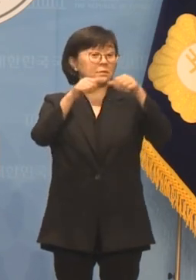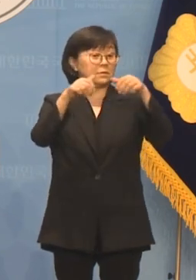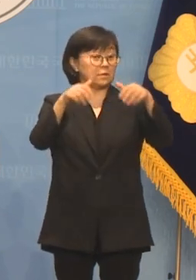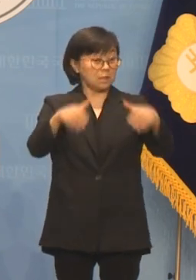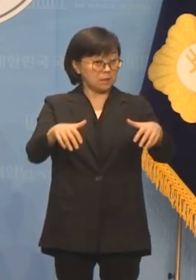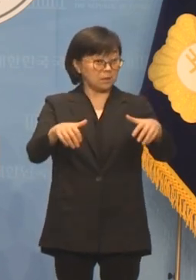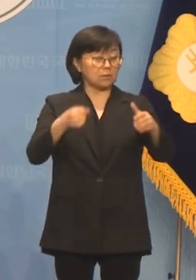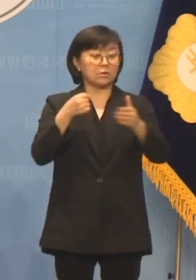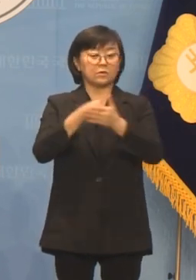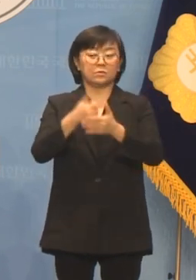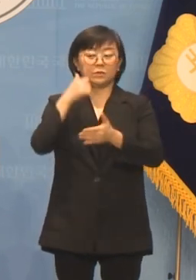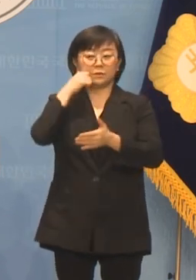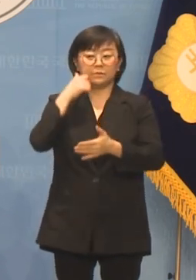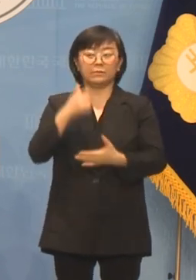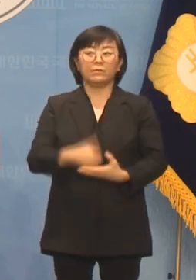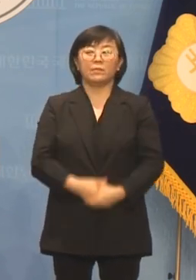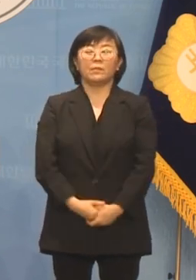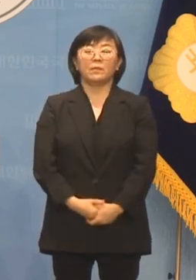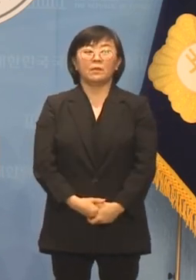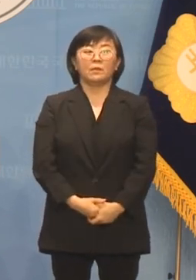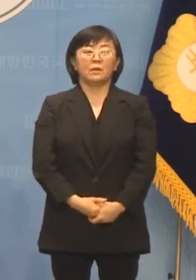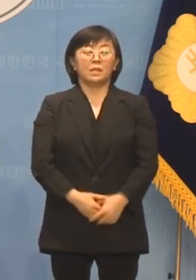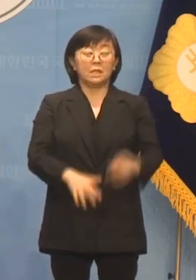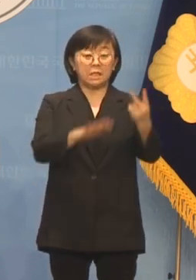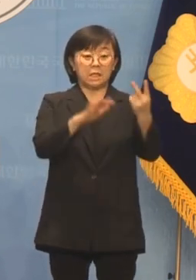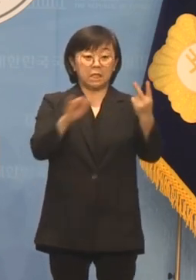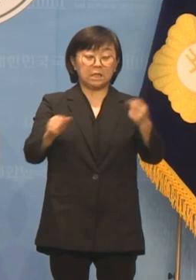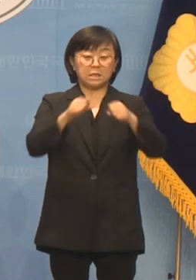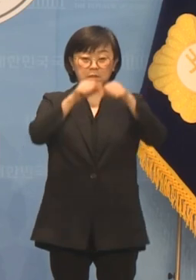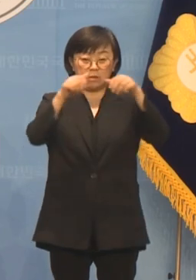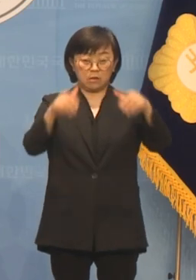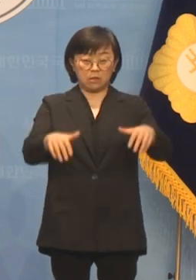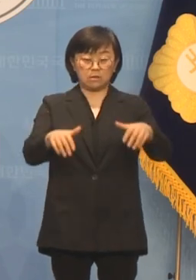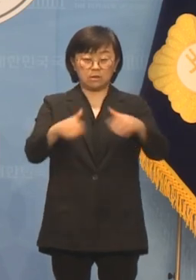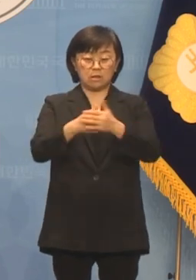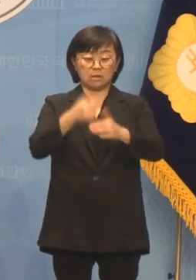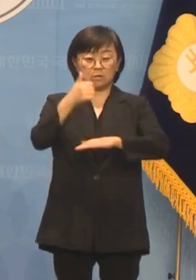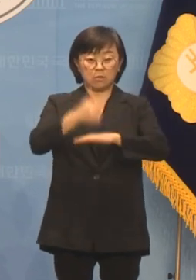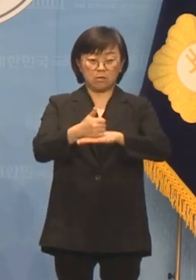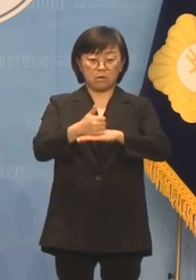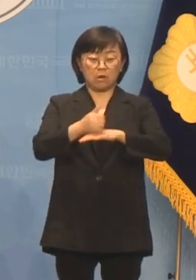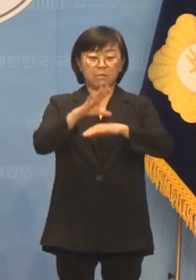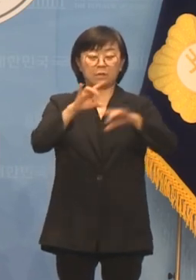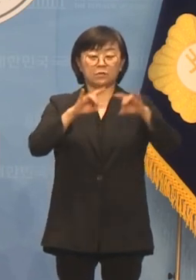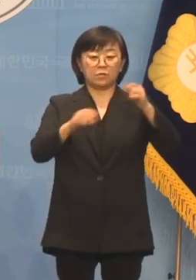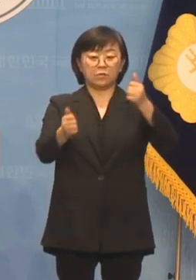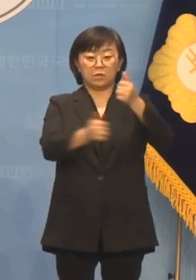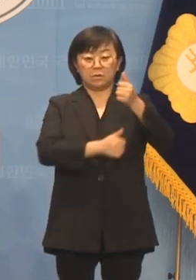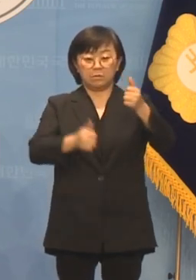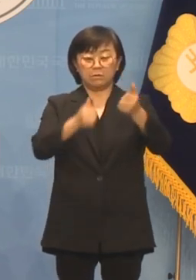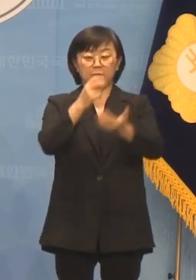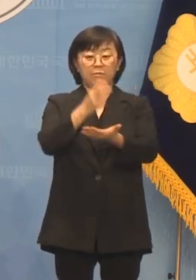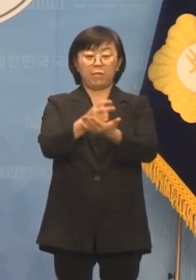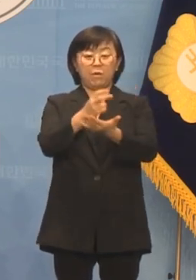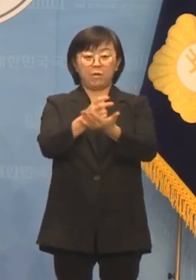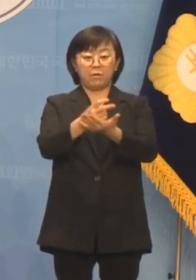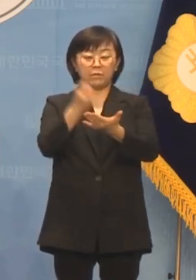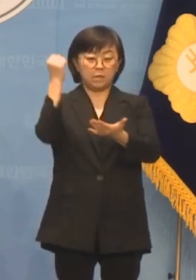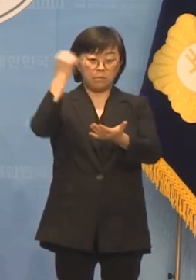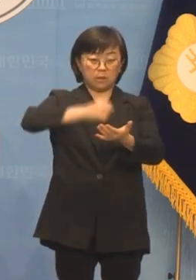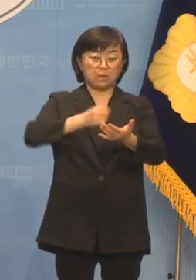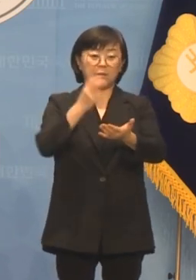내릴 수 없습니다. 2인체제 방통위 처분에 방통위법 위반에 대한 법원